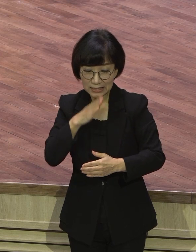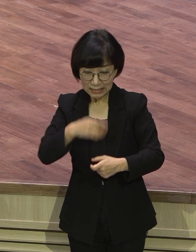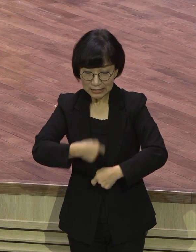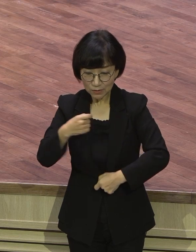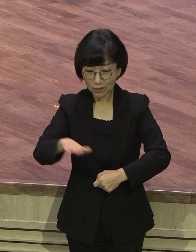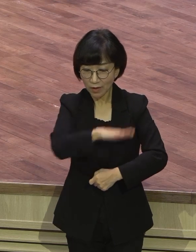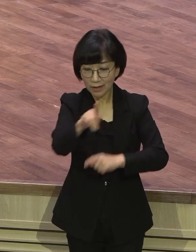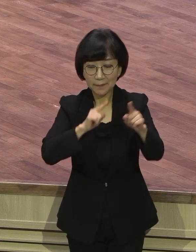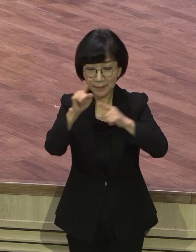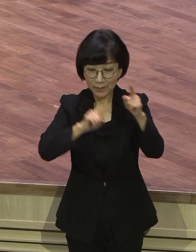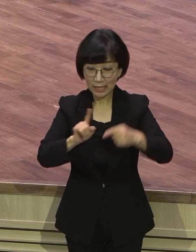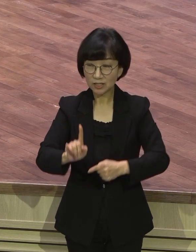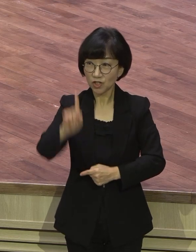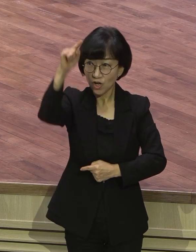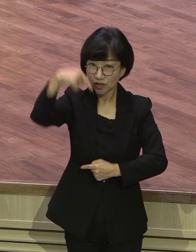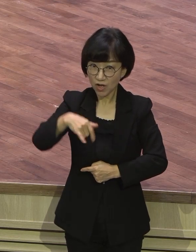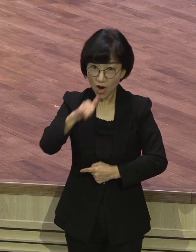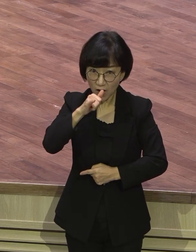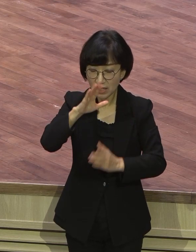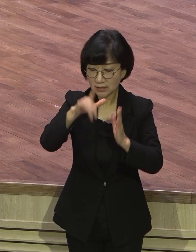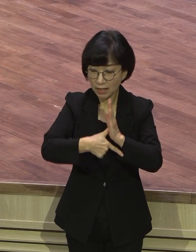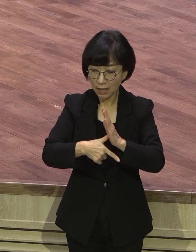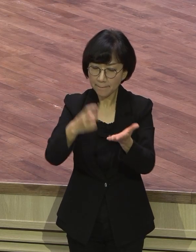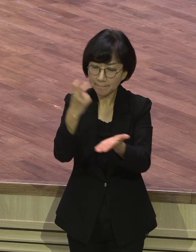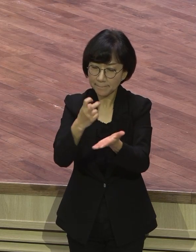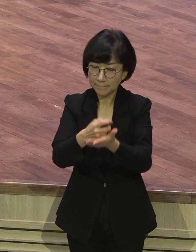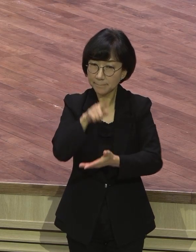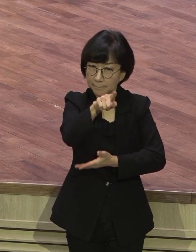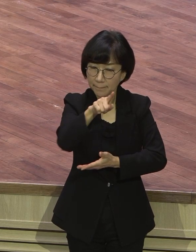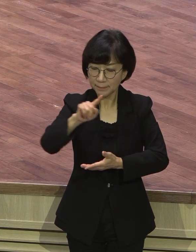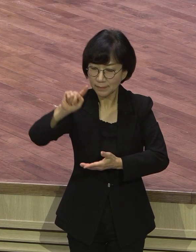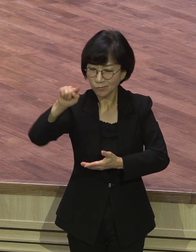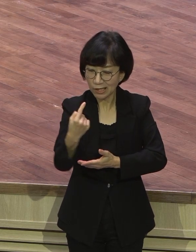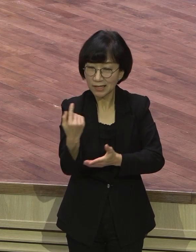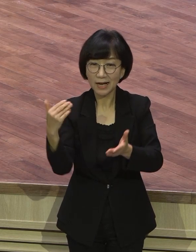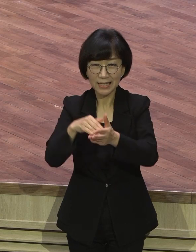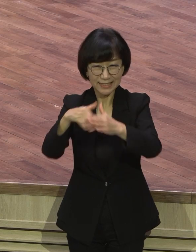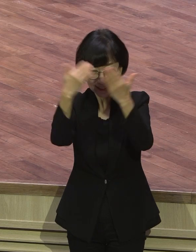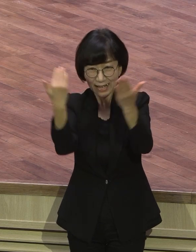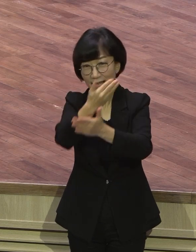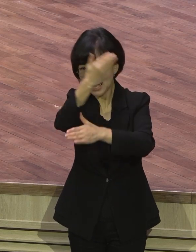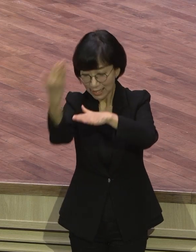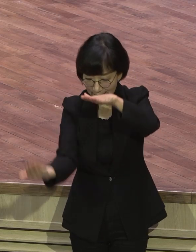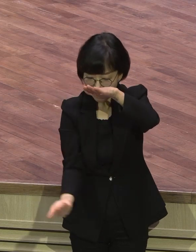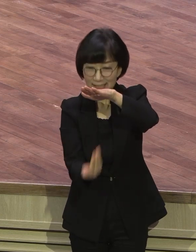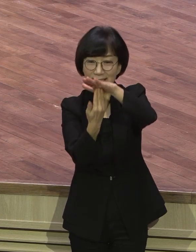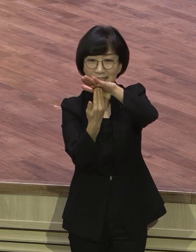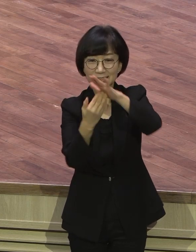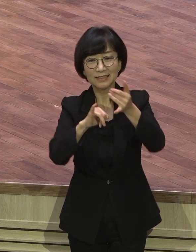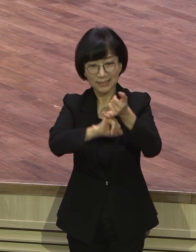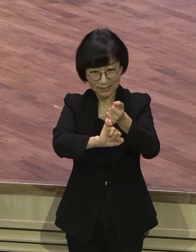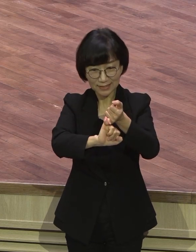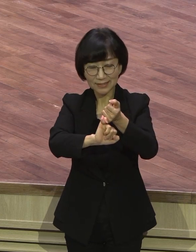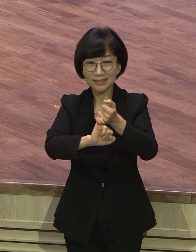없어지기 전에는 율법의 1.1핵도 결코 없어지지 아니하고 다 이루리라.